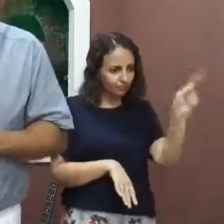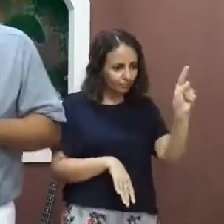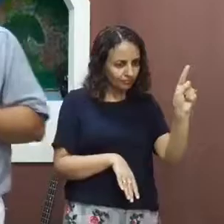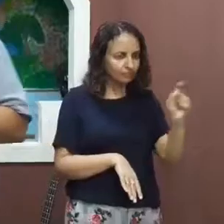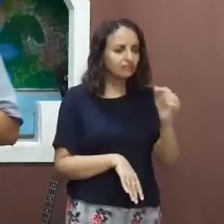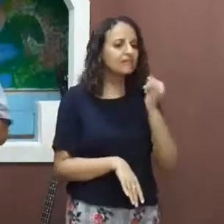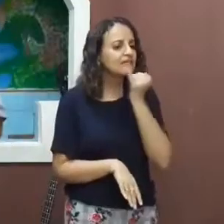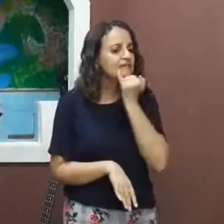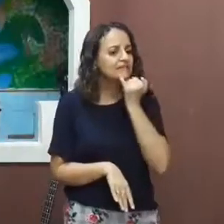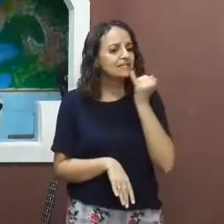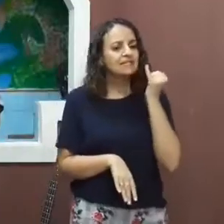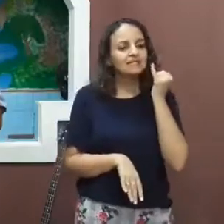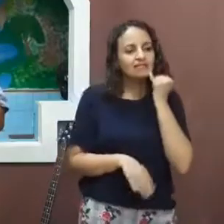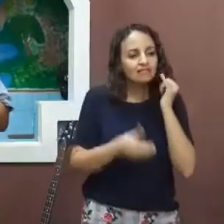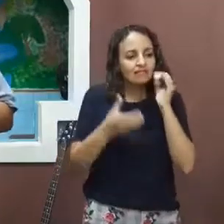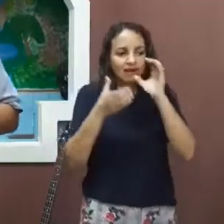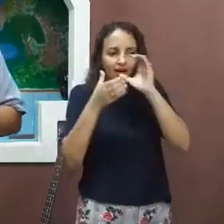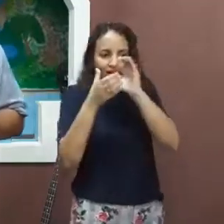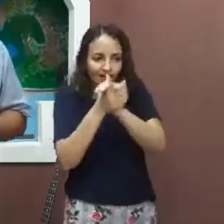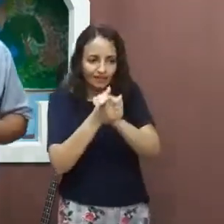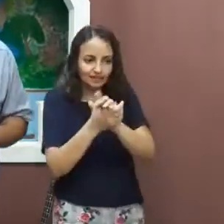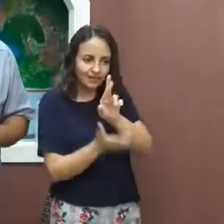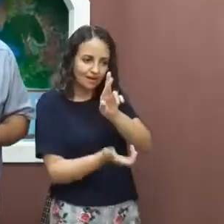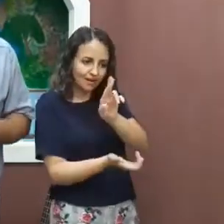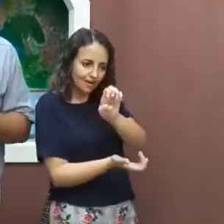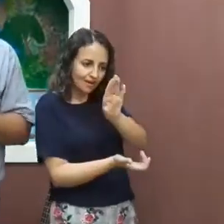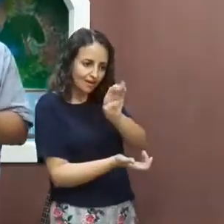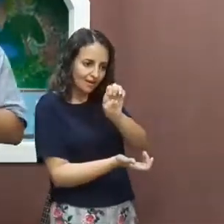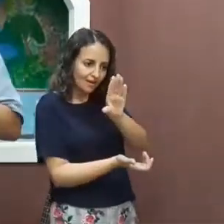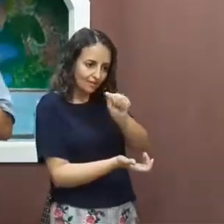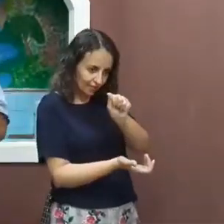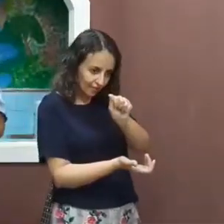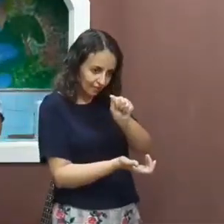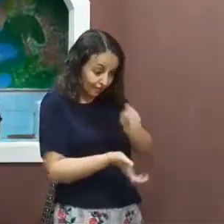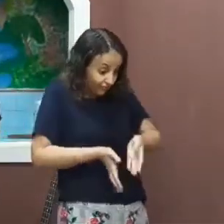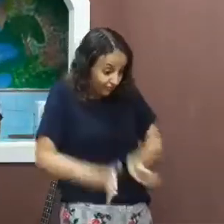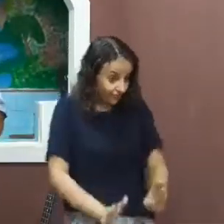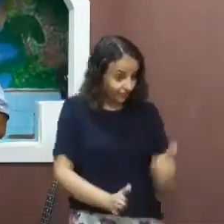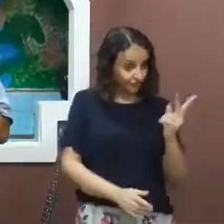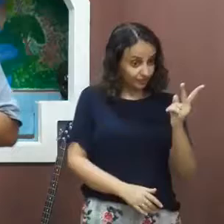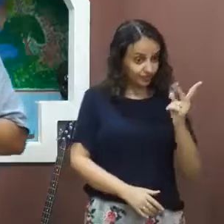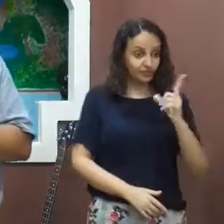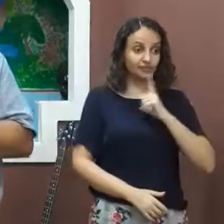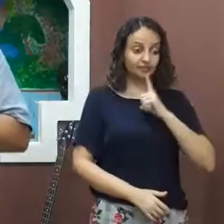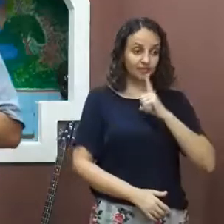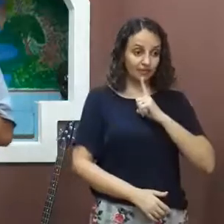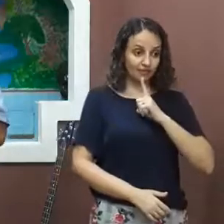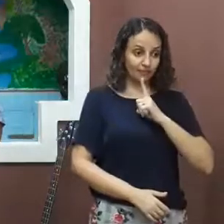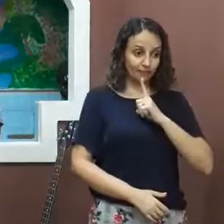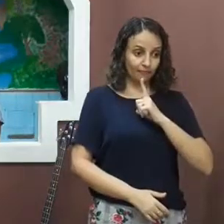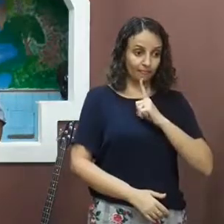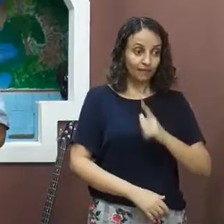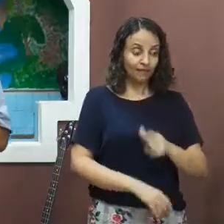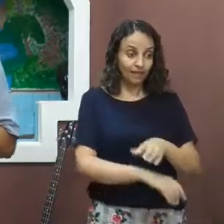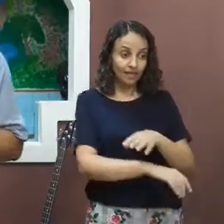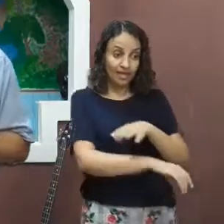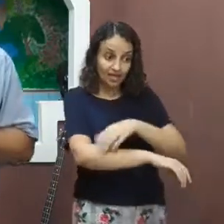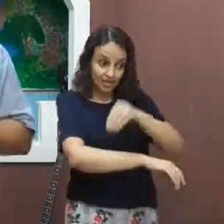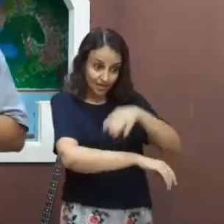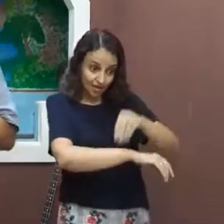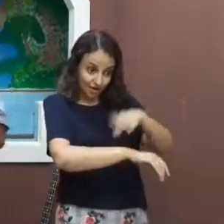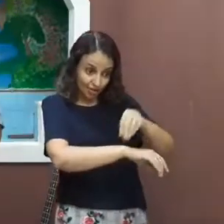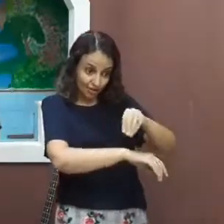Rebeca nasceram 2 filhos, Esaú e Jacó. Esaú primogênito,